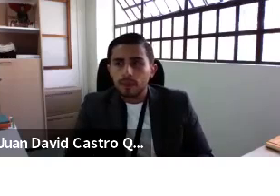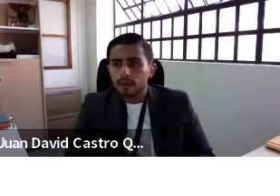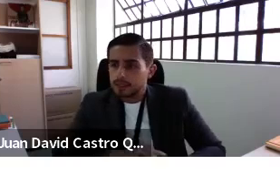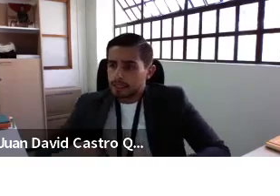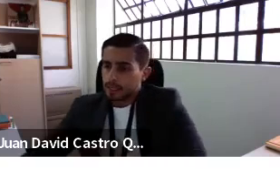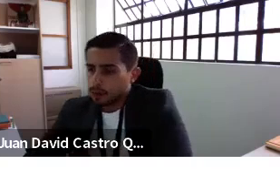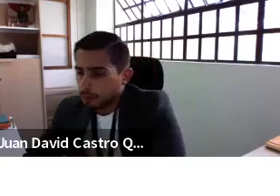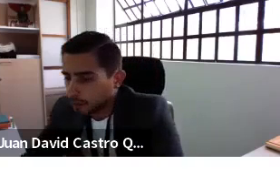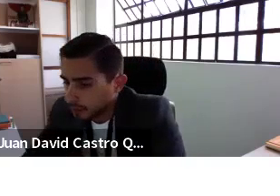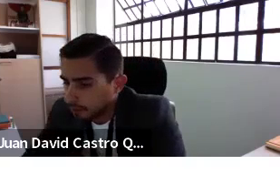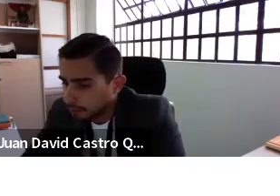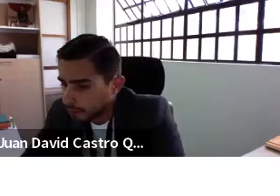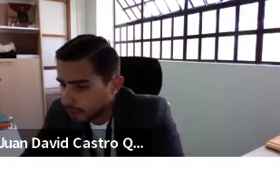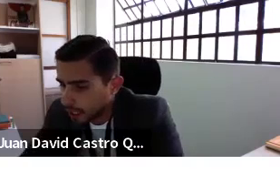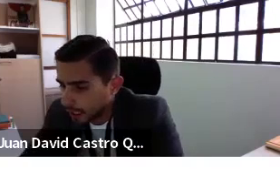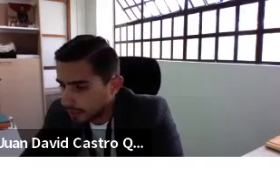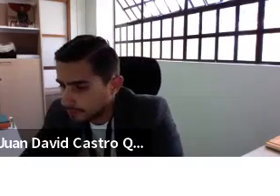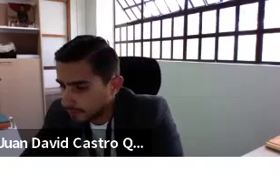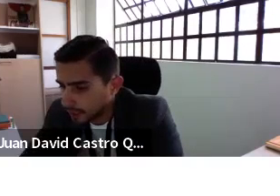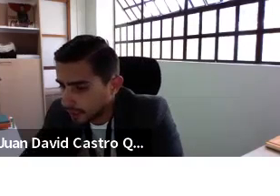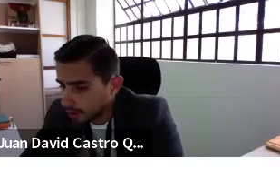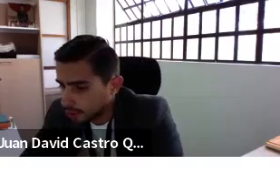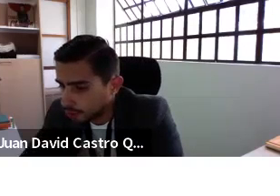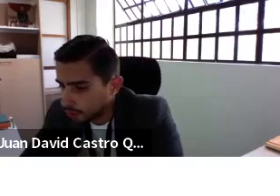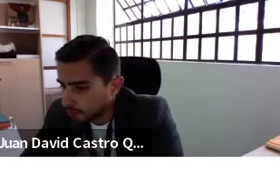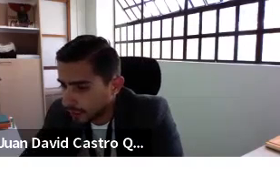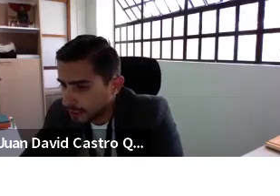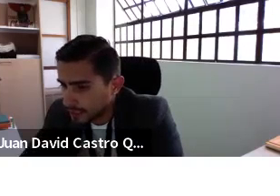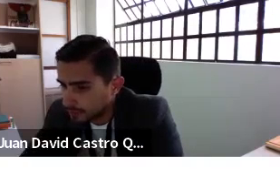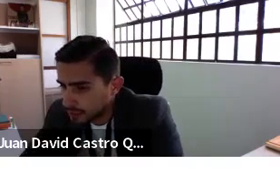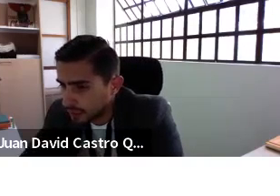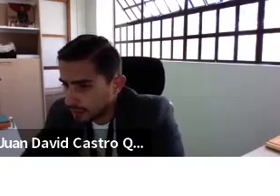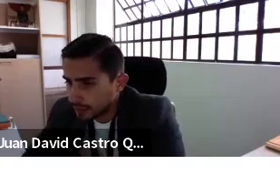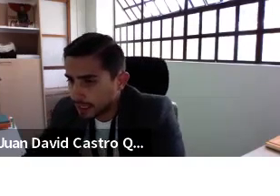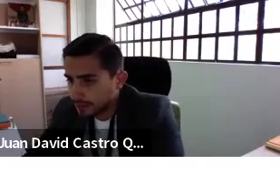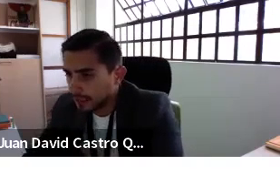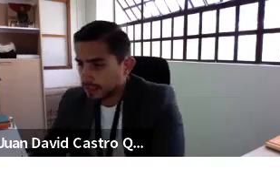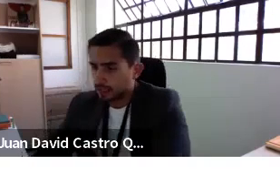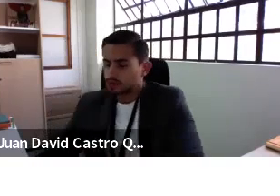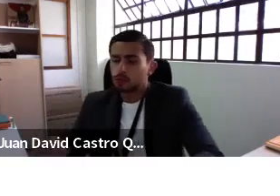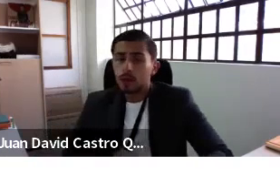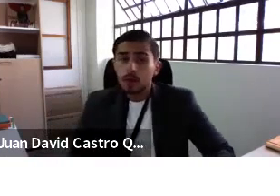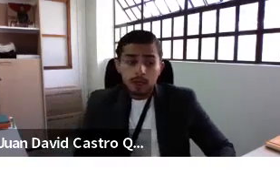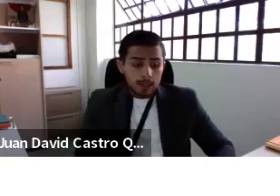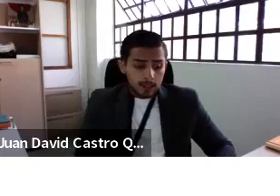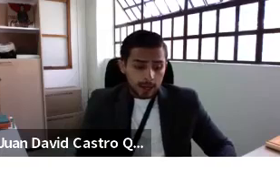ya se las voy a poner por acá en el grupo en el chat de la llamada en Zoom de la